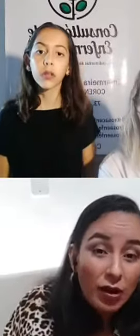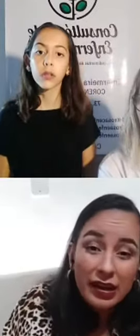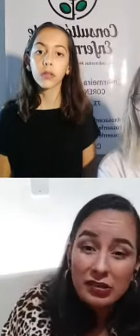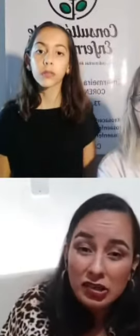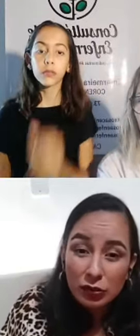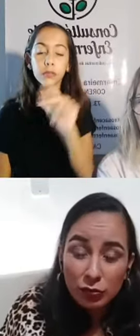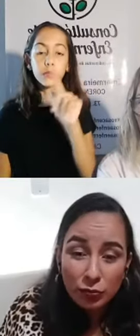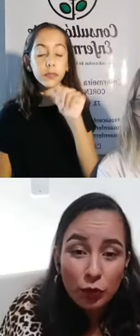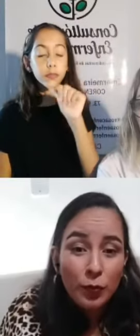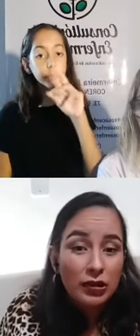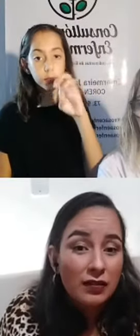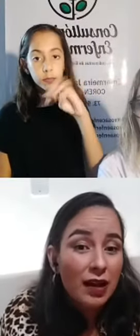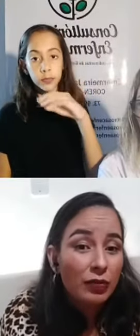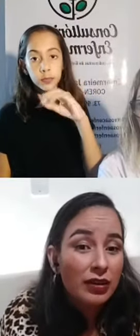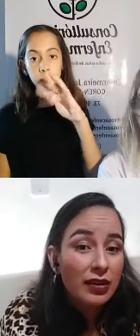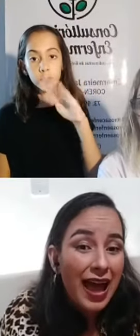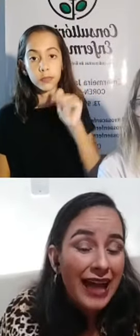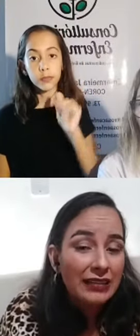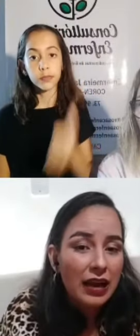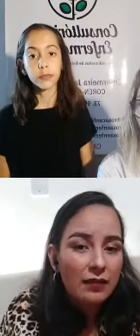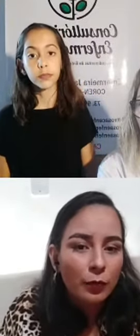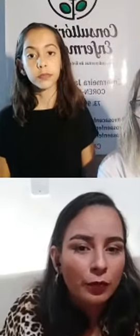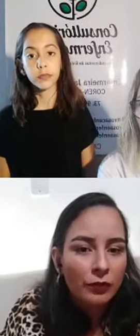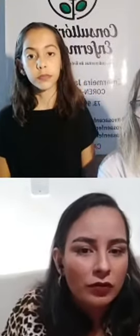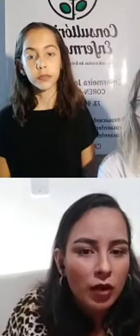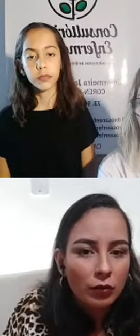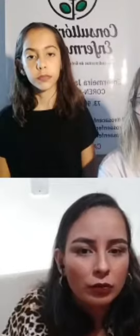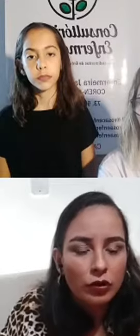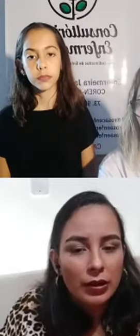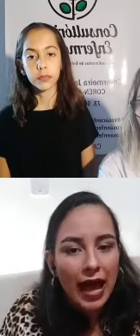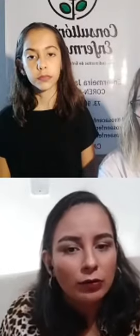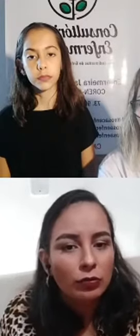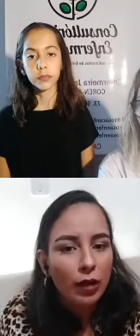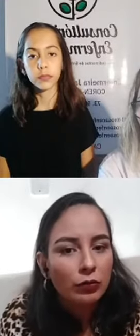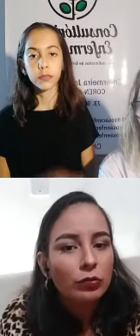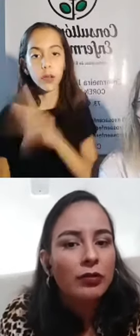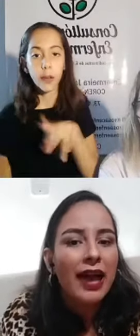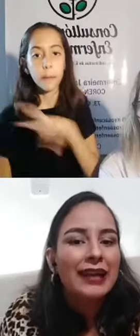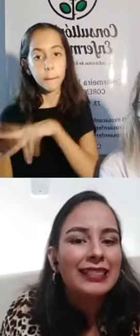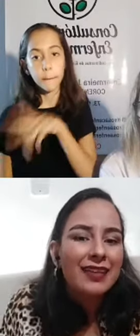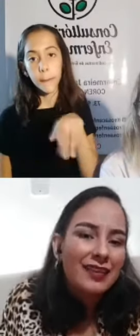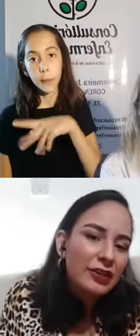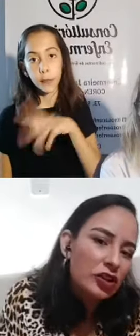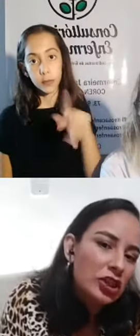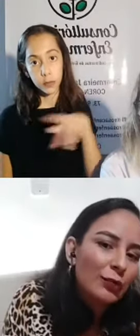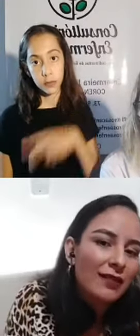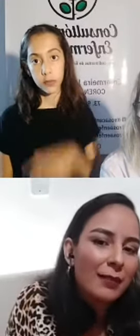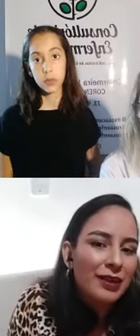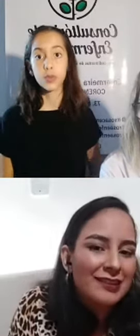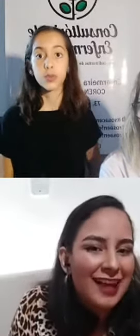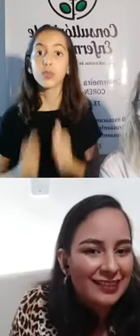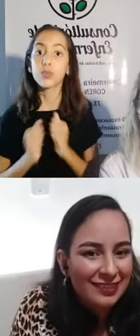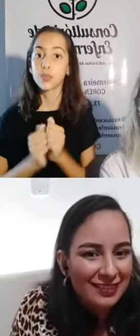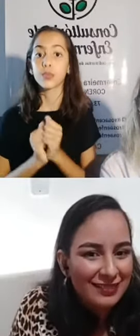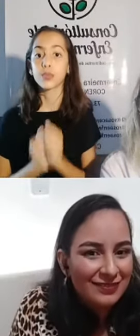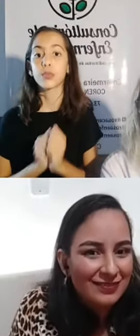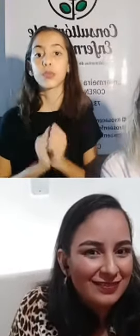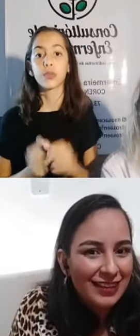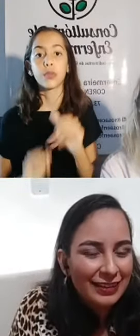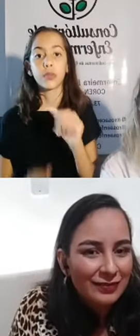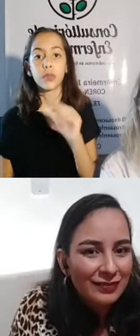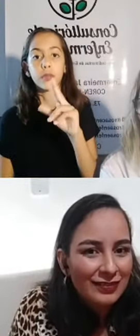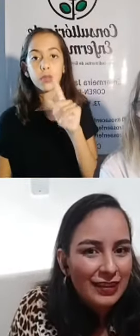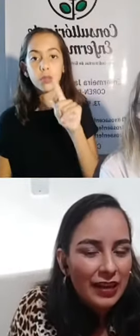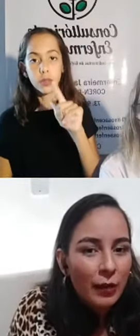Eu acredito no potencial que a interação professor-aluno e aluno-aluno é que dá sentido às aprendizagens,